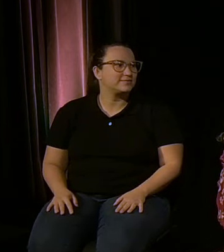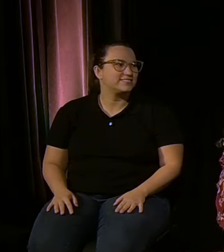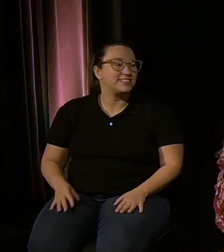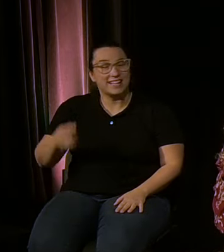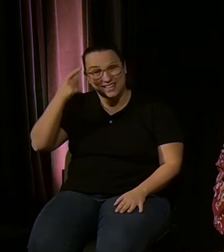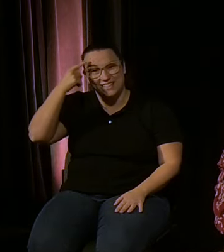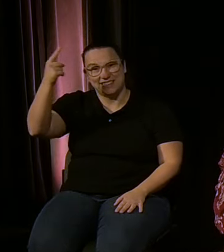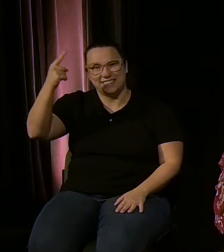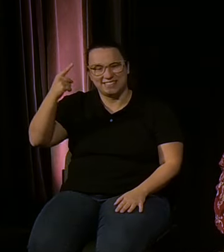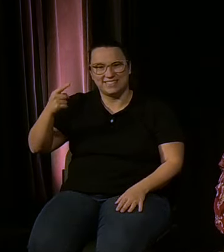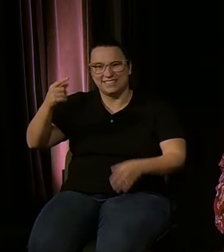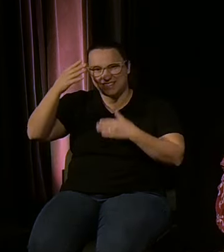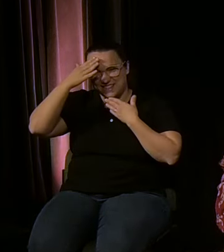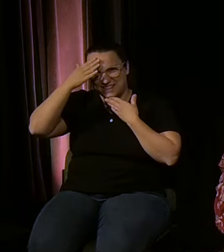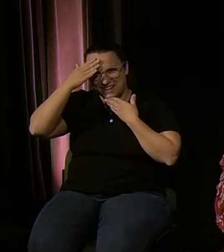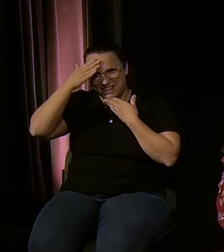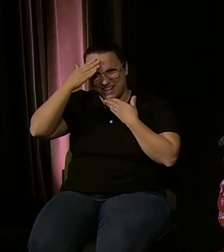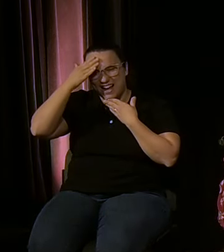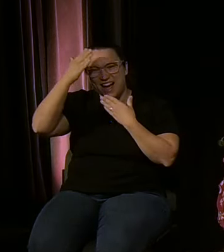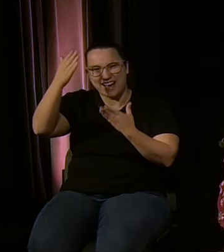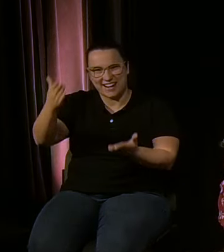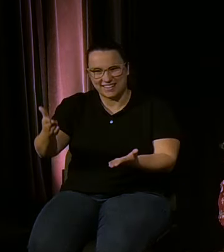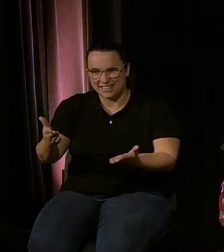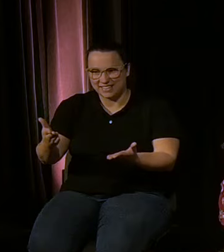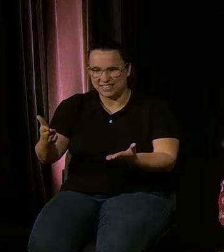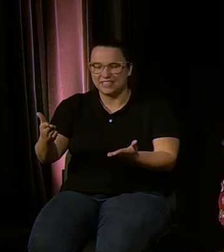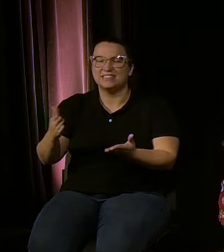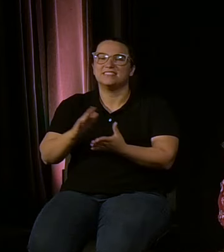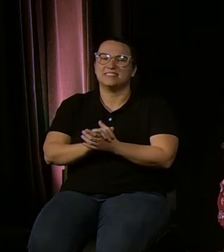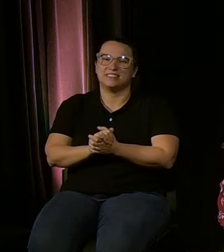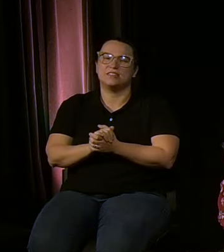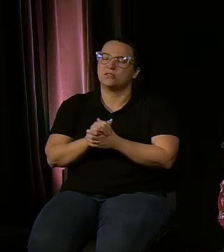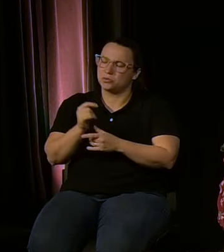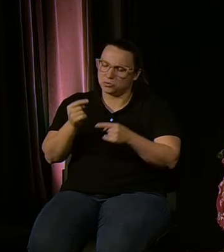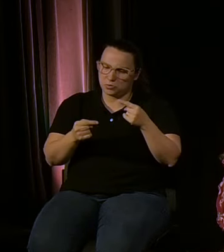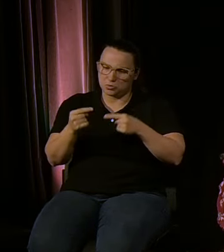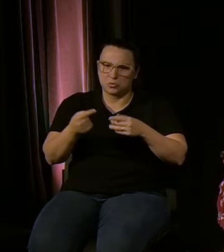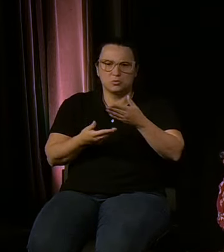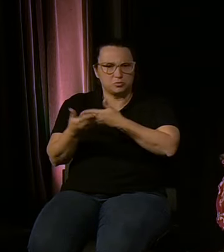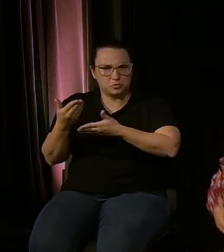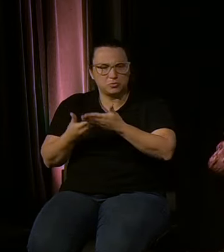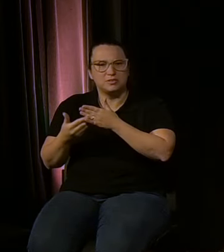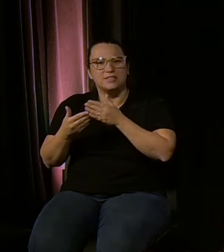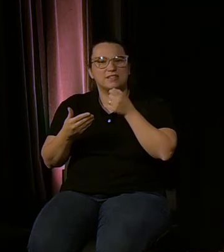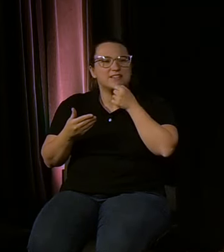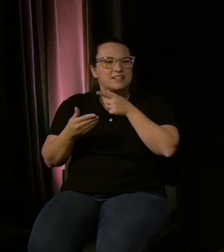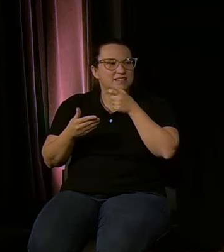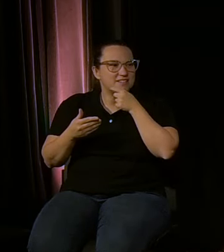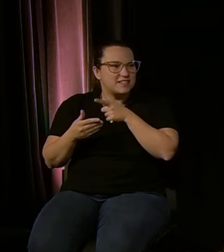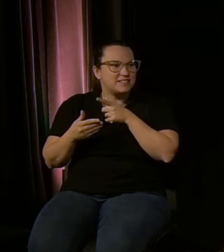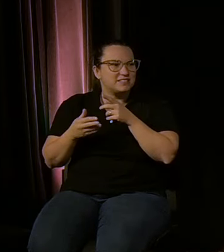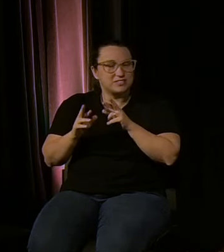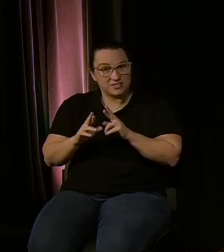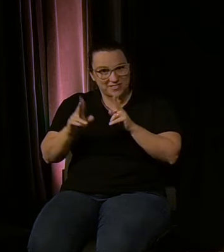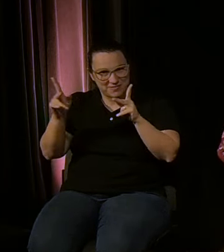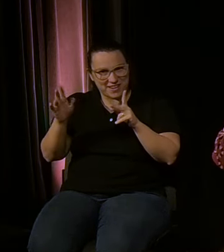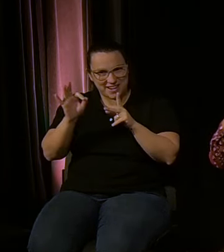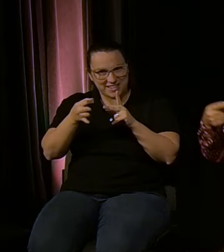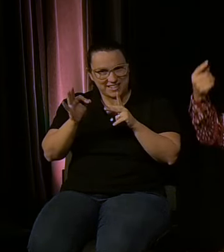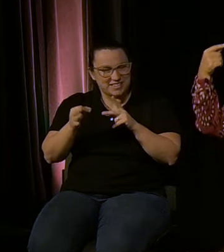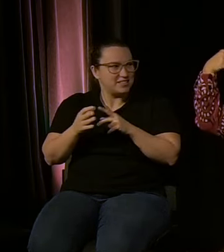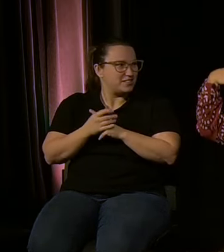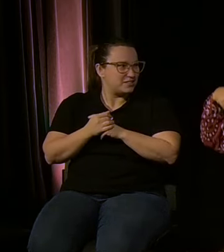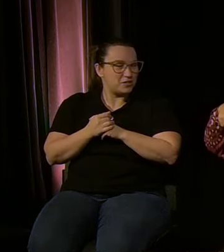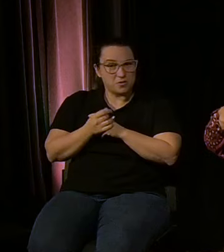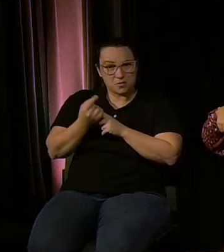sim. Queria agradecer. É muito, assim, foi um debate muito enriquecedor e muito engraçado, como muito diferente, né, do